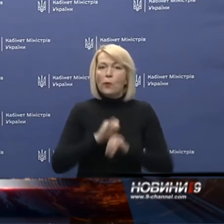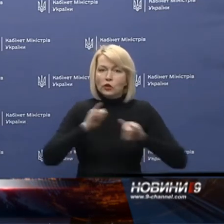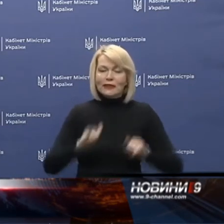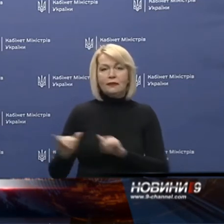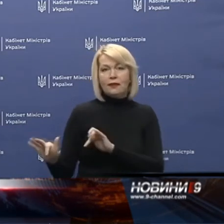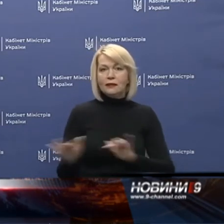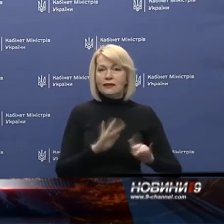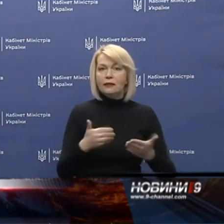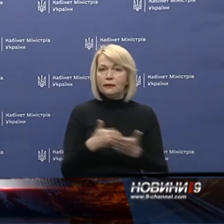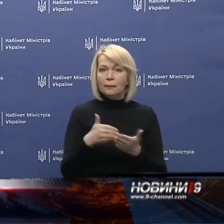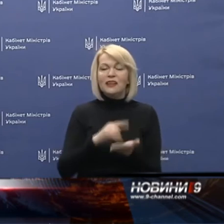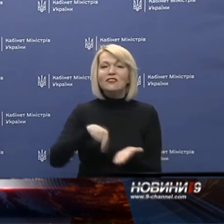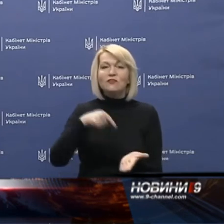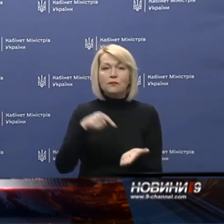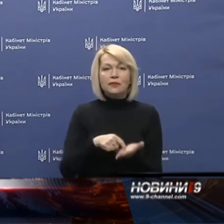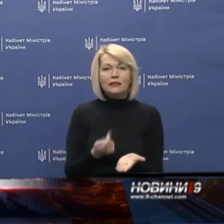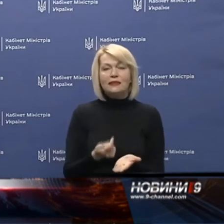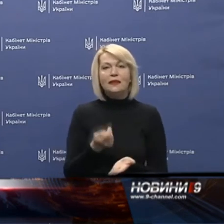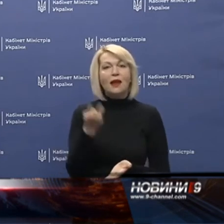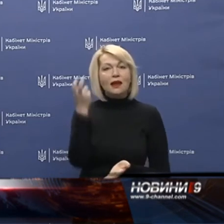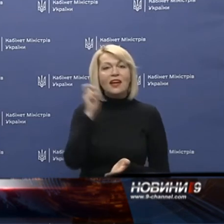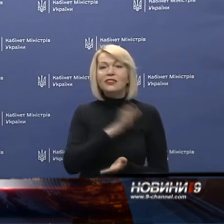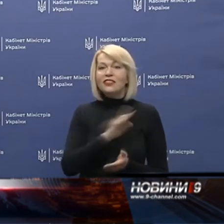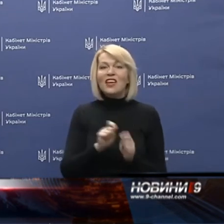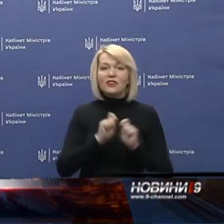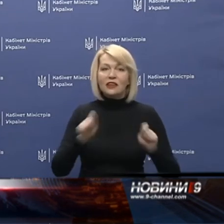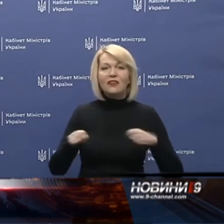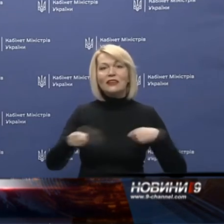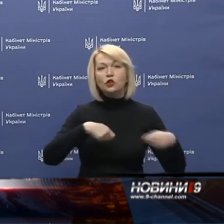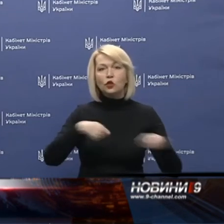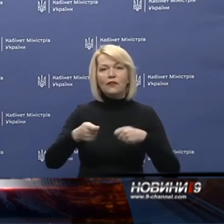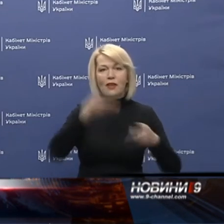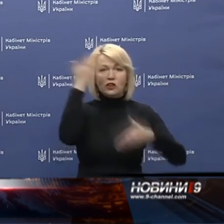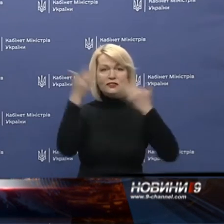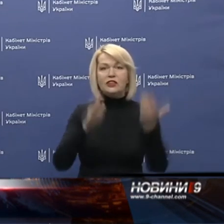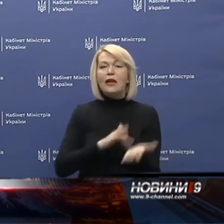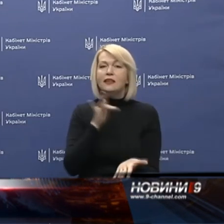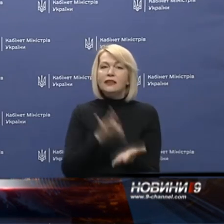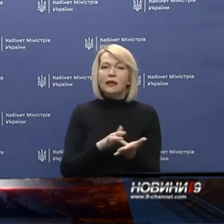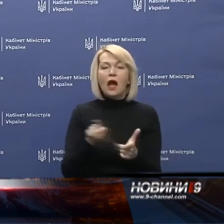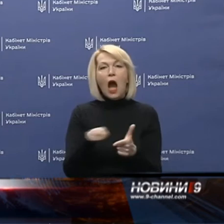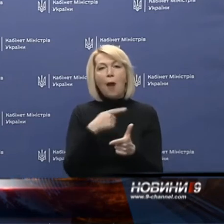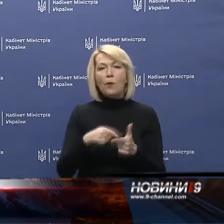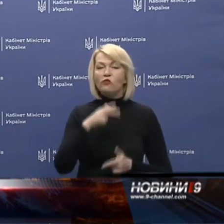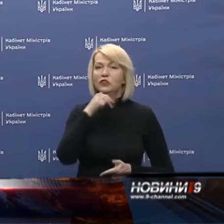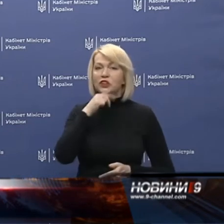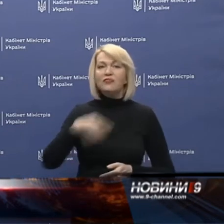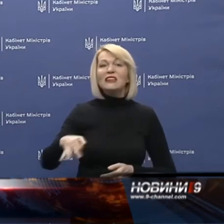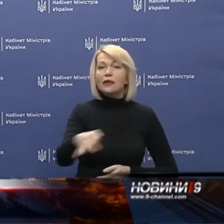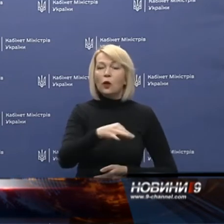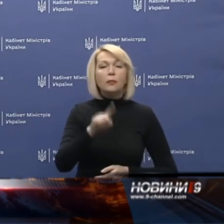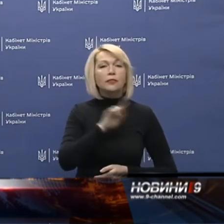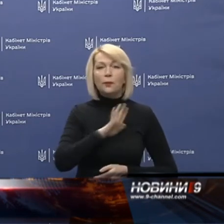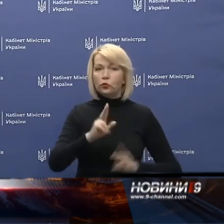ну, наприклад, в місті Києві не відкриваються торговельно-розважальні центри, або в Чернівецькій області не